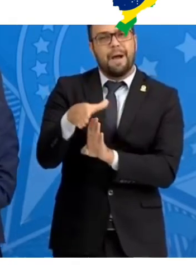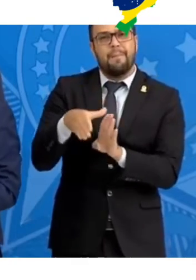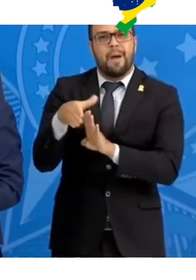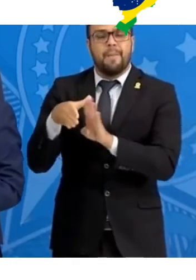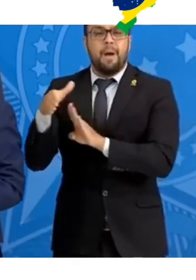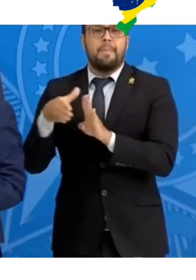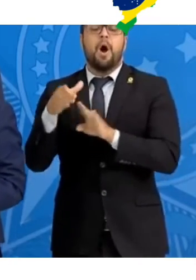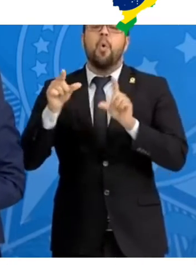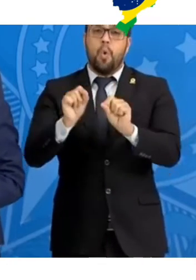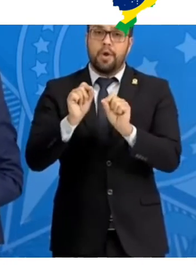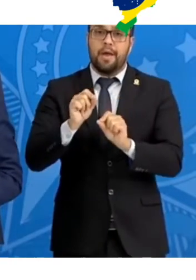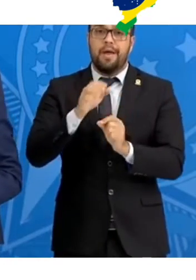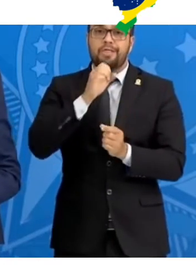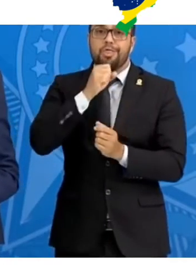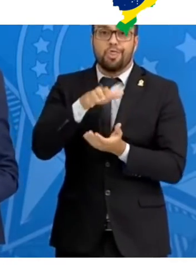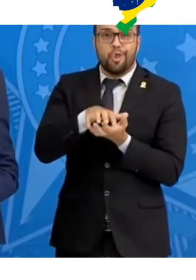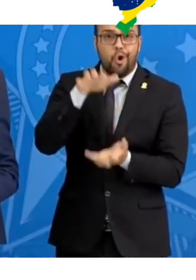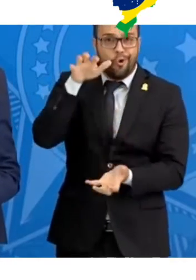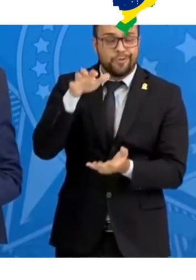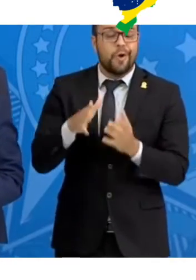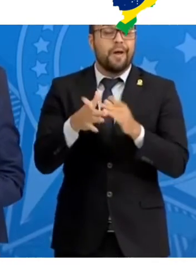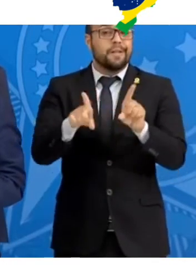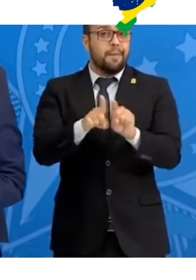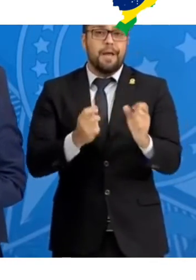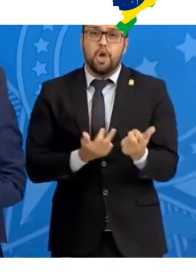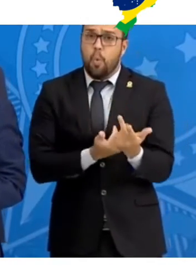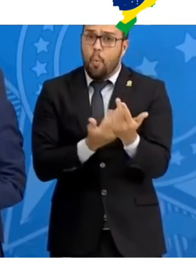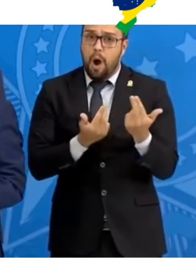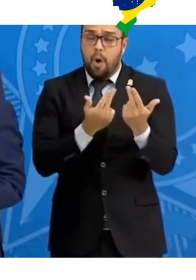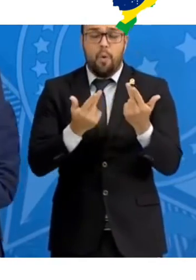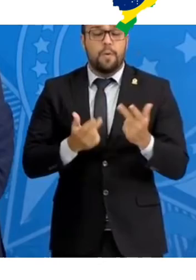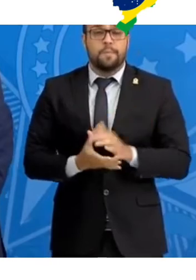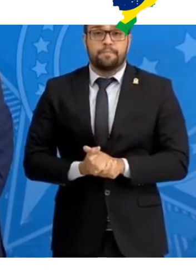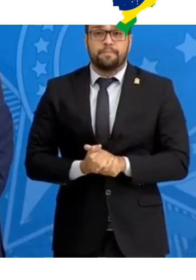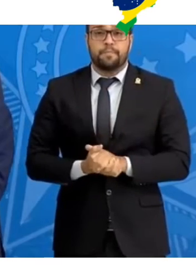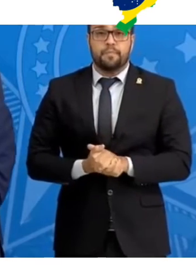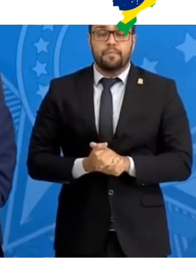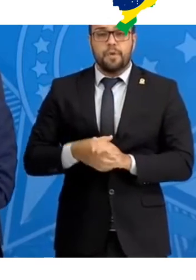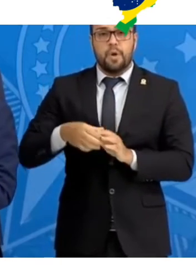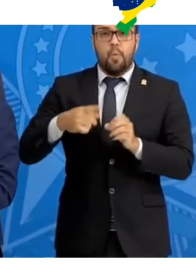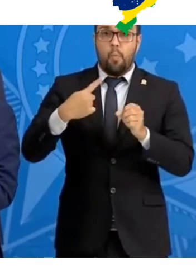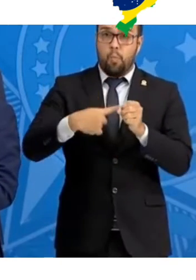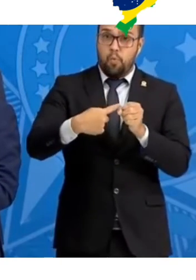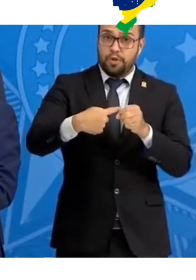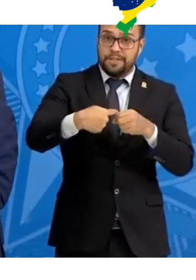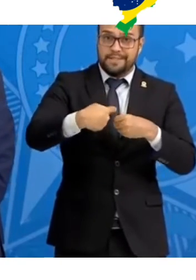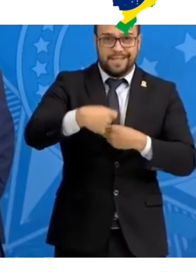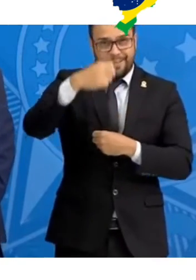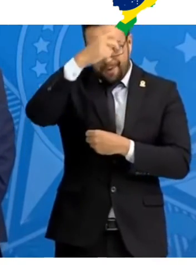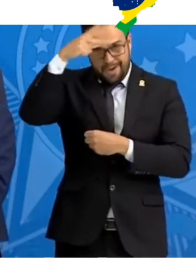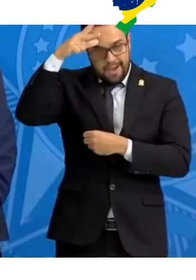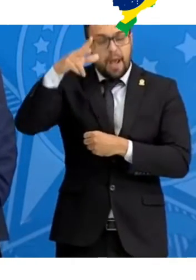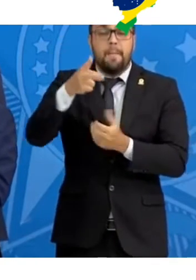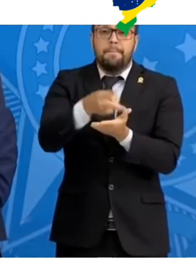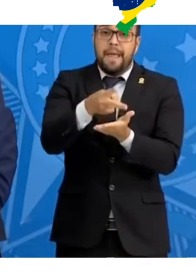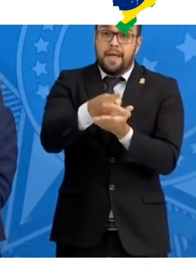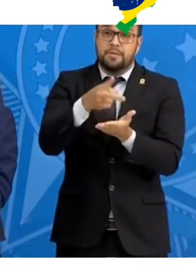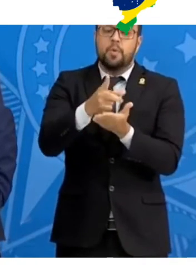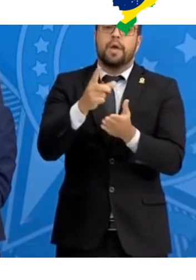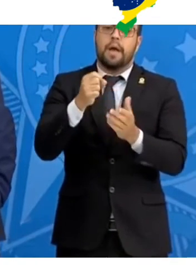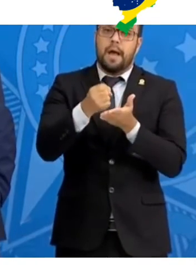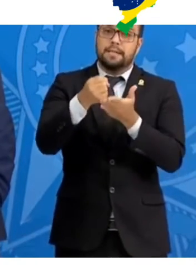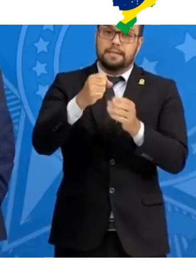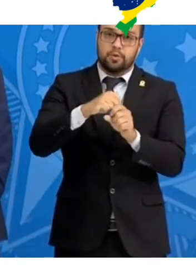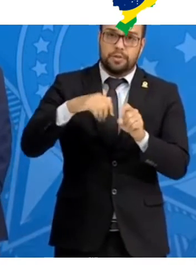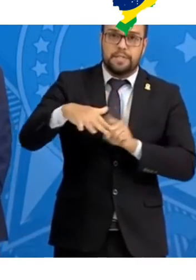concluindo esse planejamento. Da mesma maneira, os municípios devem manter o sistema de assistência social